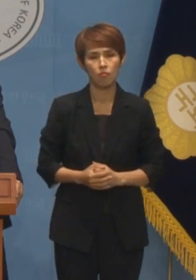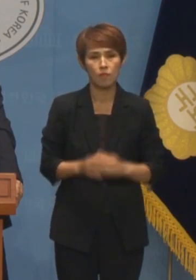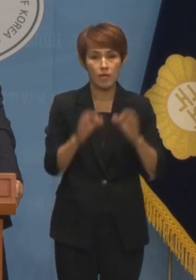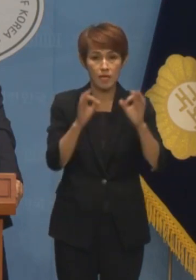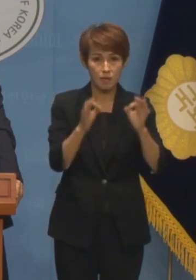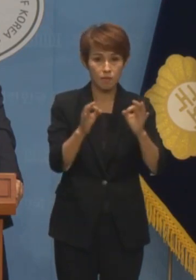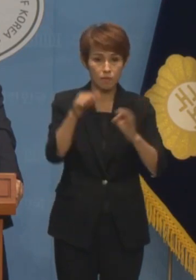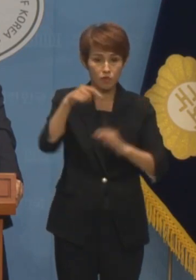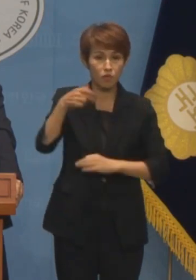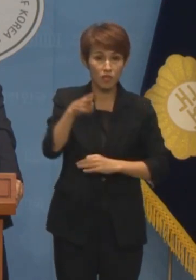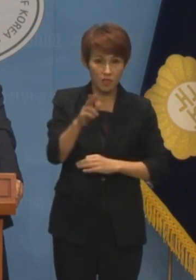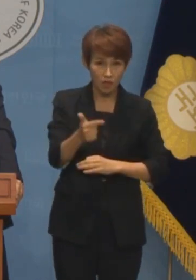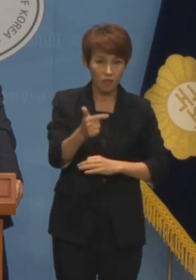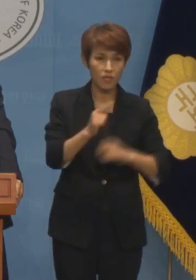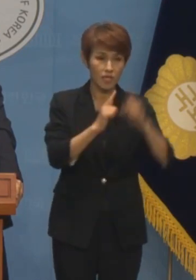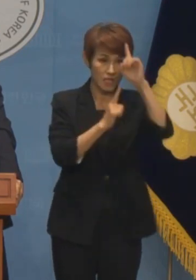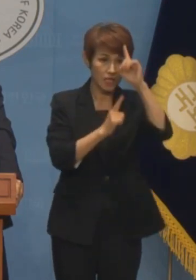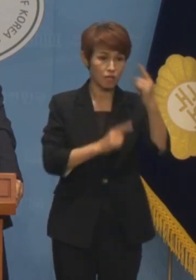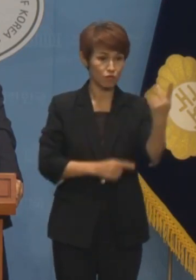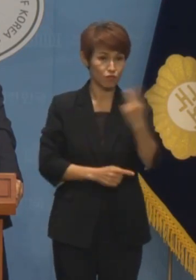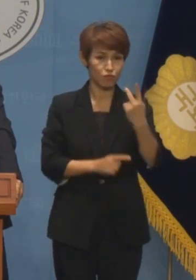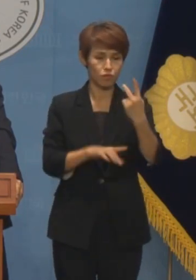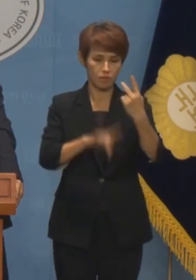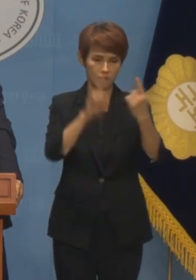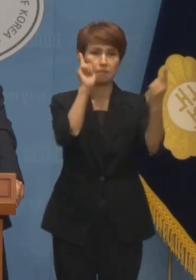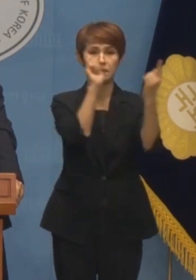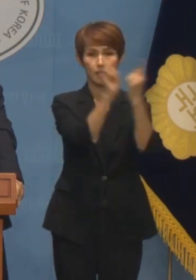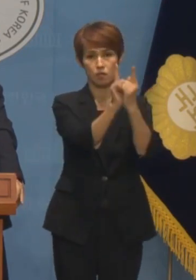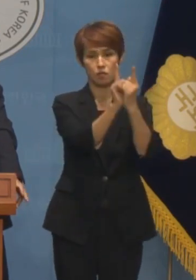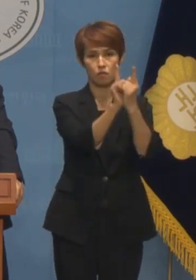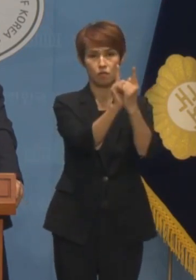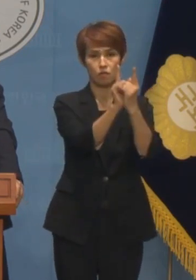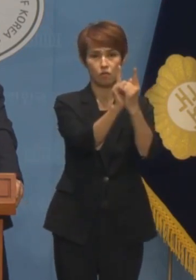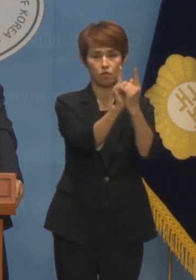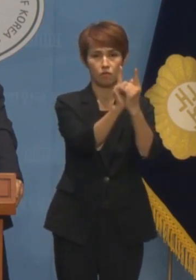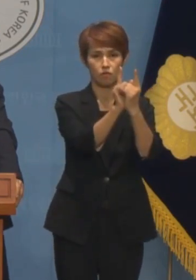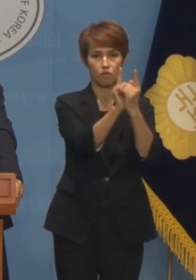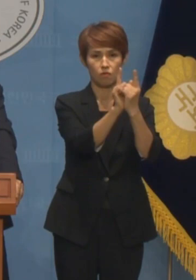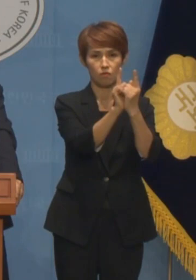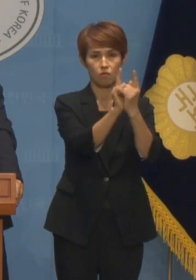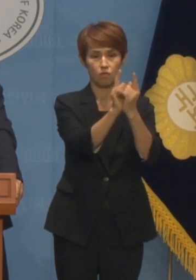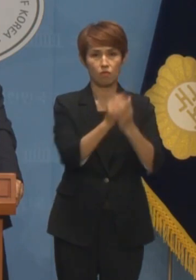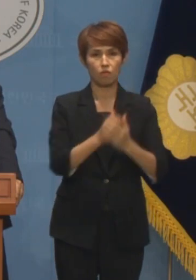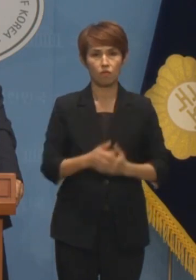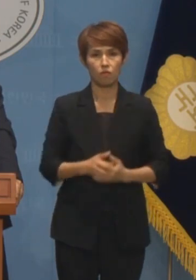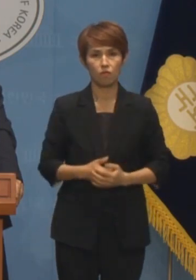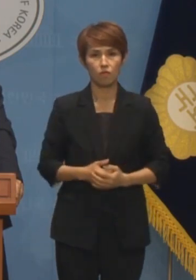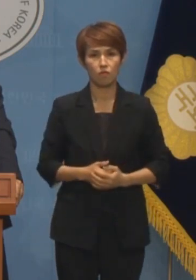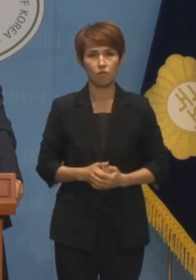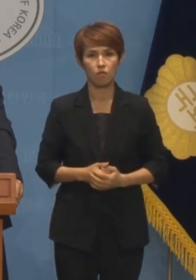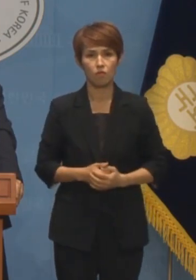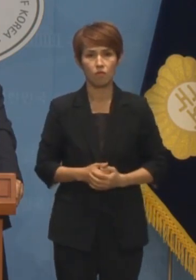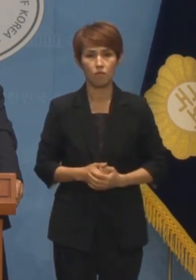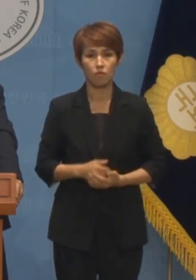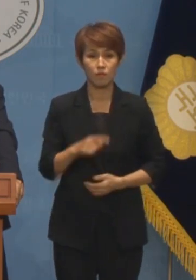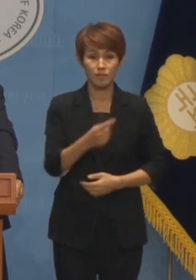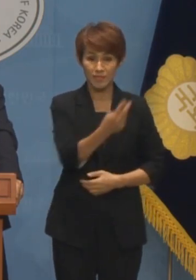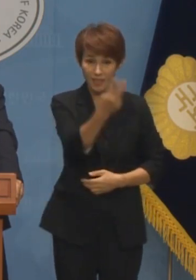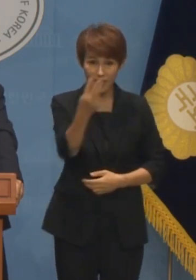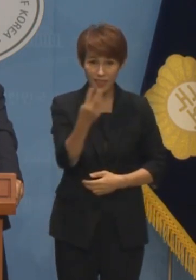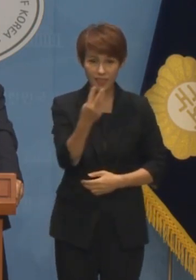김규현, 이종호 처음 만나서 두 사람을 소개시켜준 사람하고 전부 다 해병대